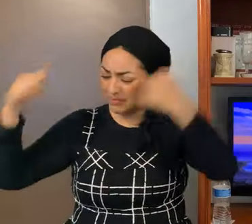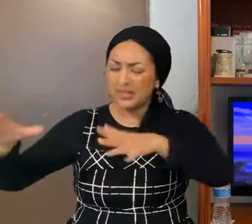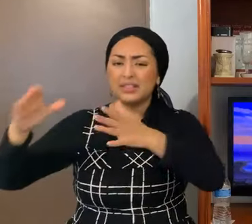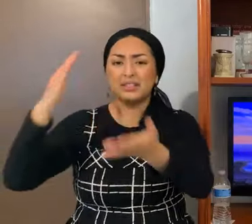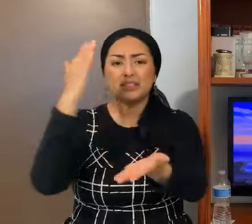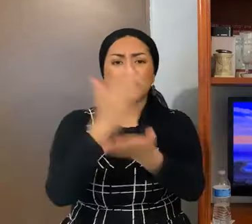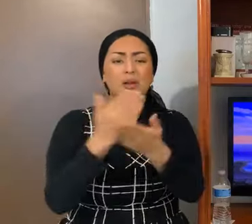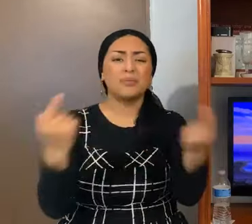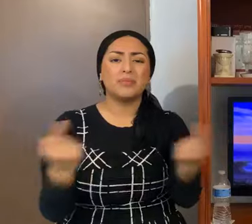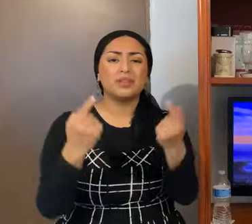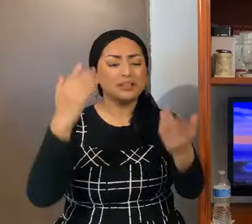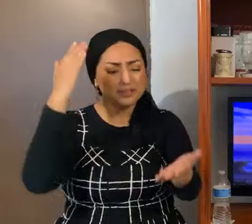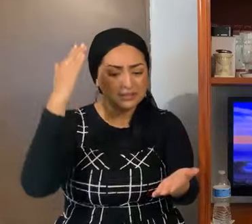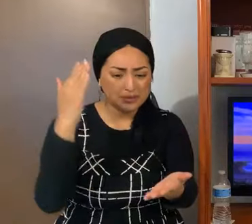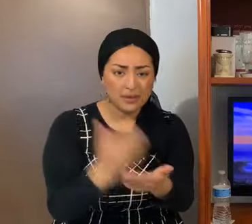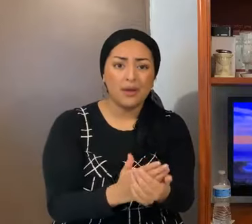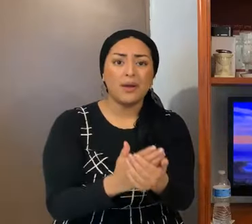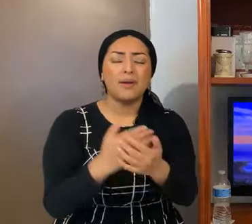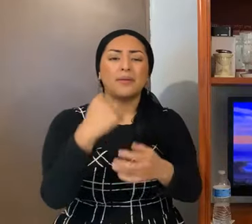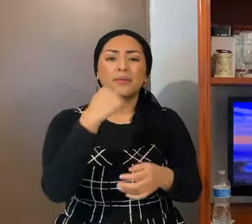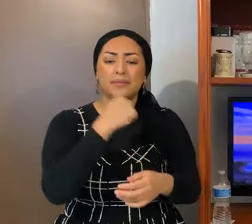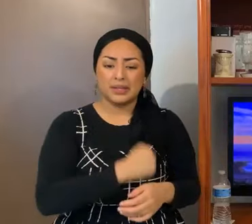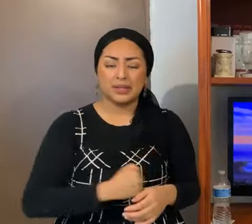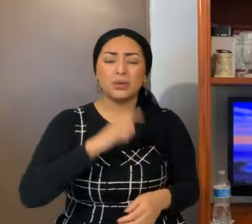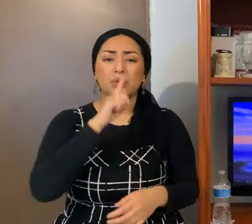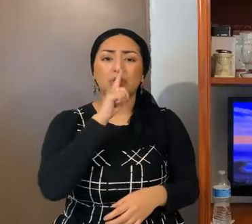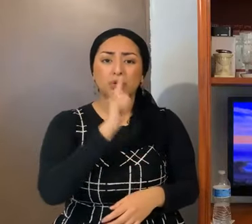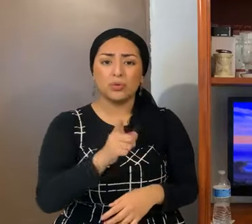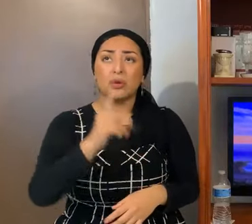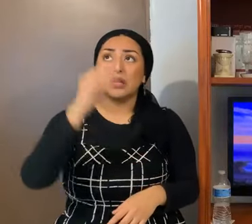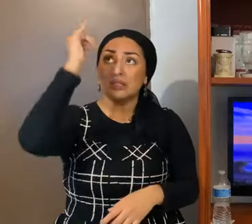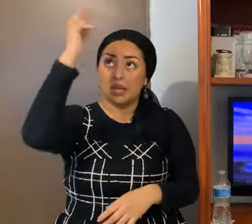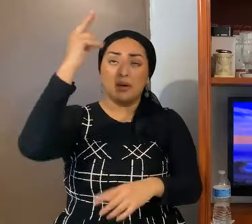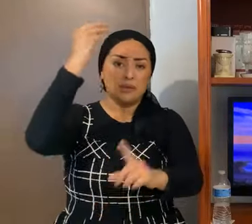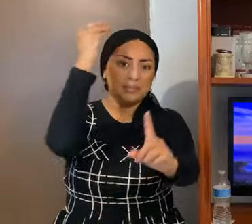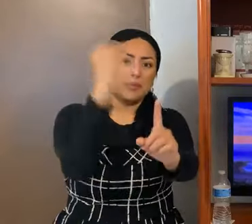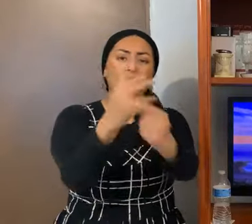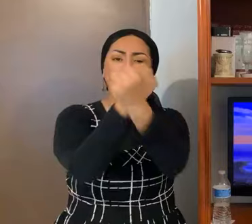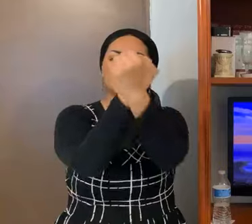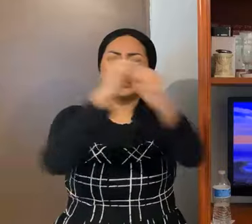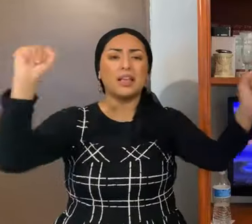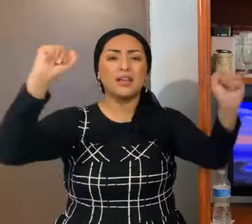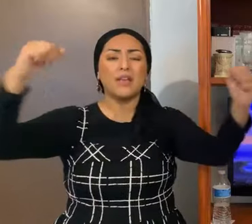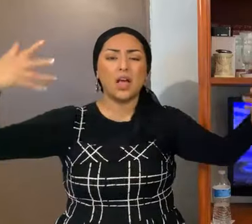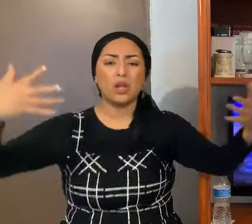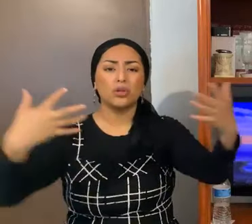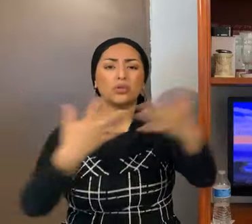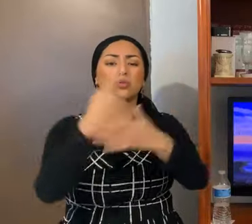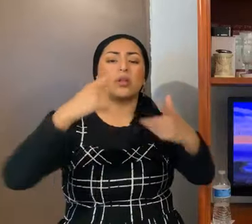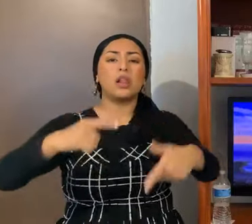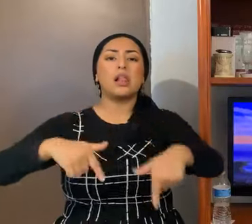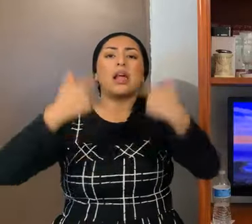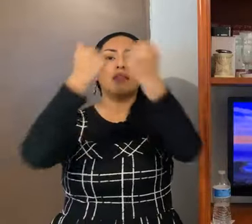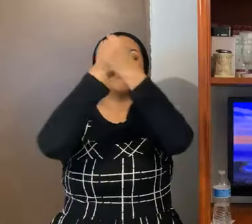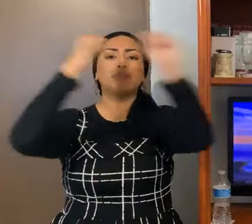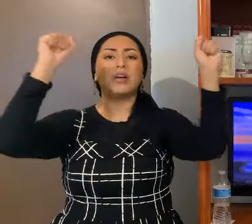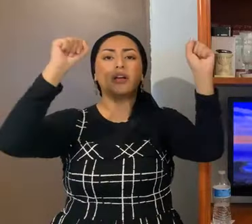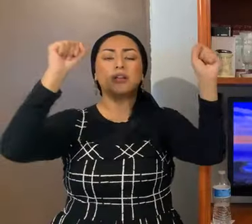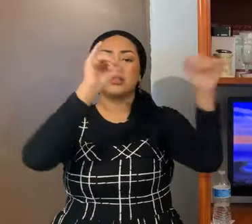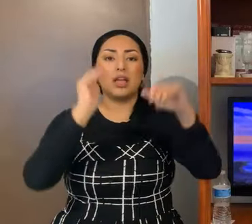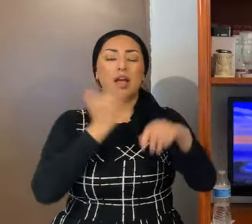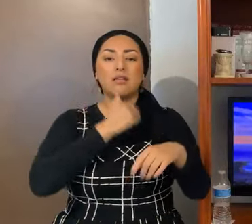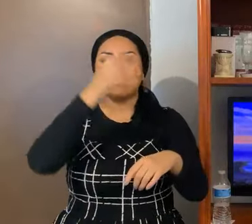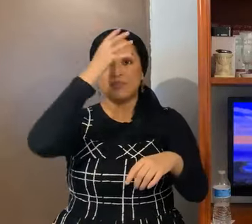al pecado si lo has cometido. Arrepiéntete y Yahweh te va a liberar. Te dará una nueva vida en libertad como lo hizo con